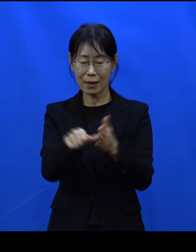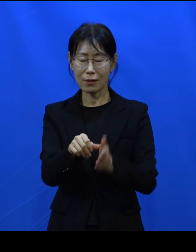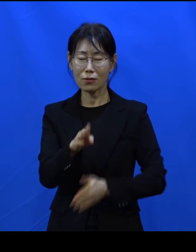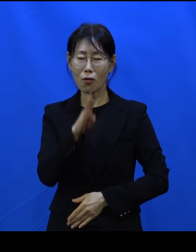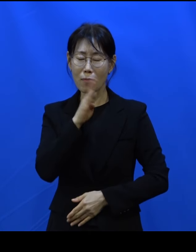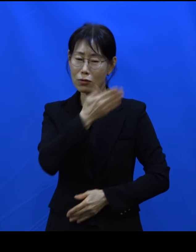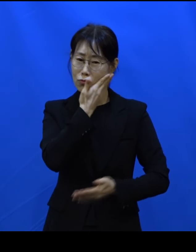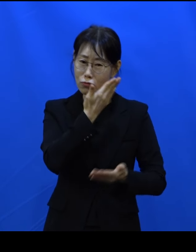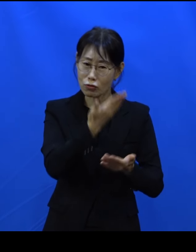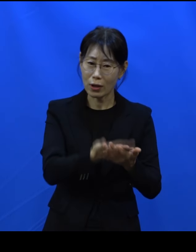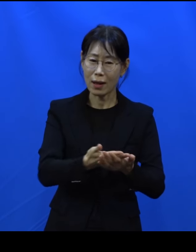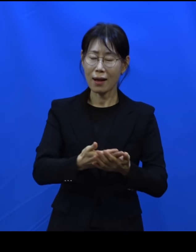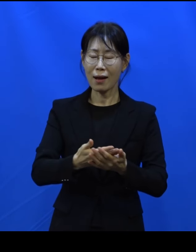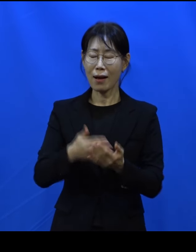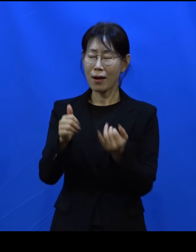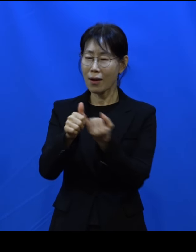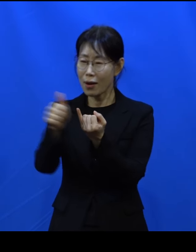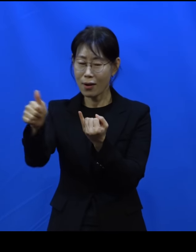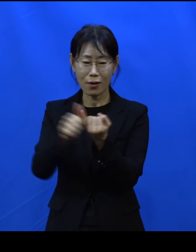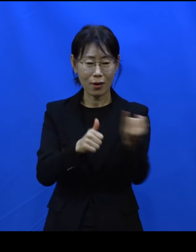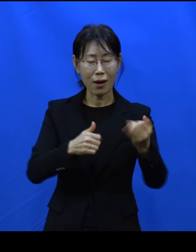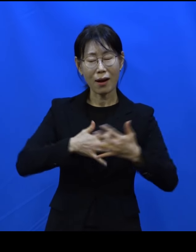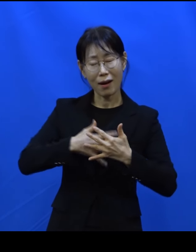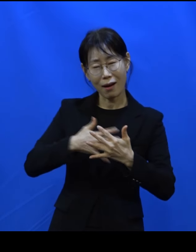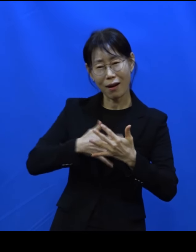날이죠. 설렘과 기대감이 있는 날입니다.